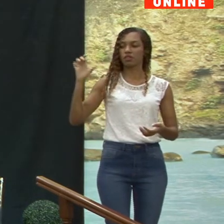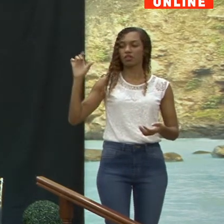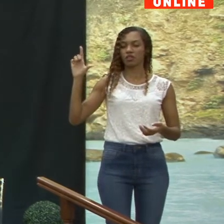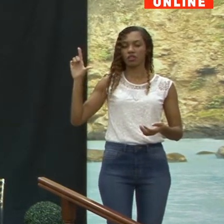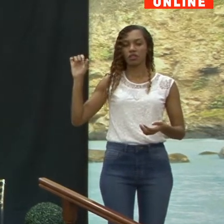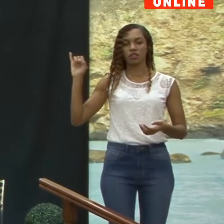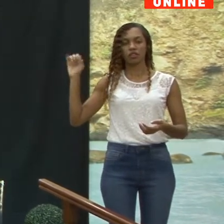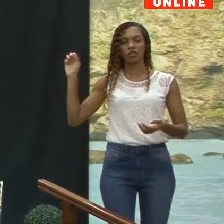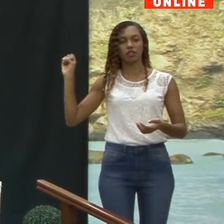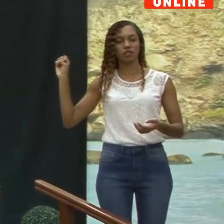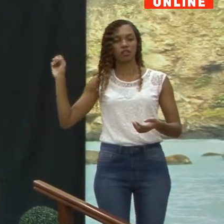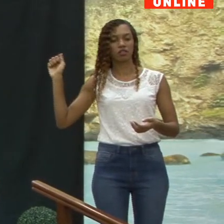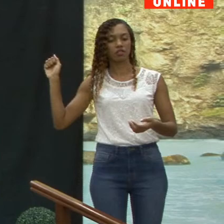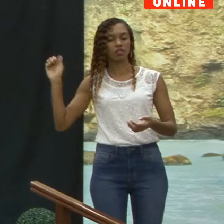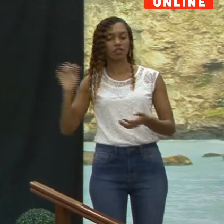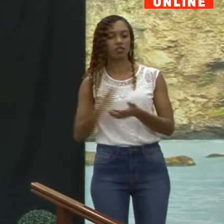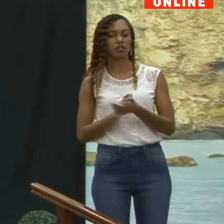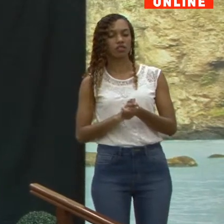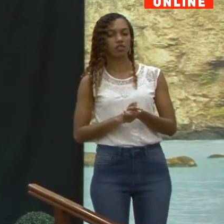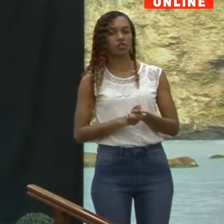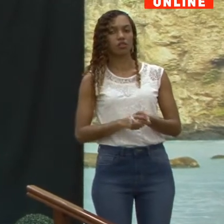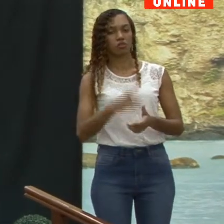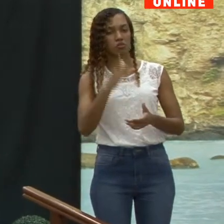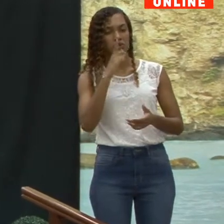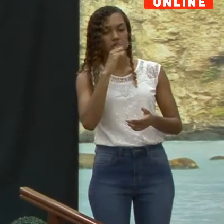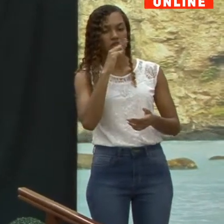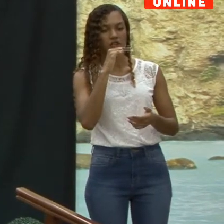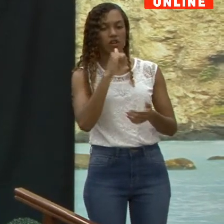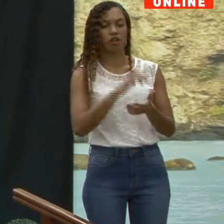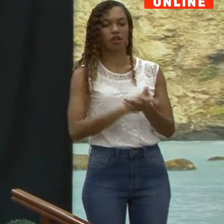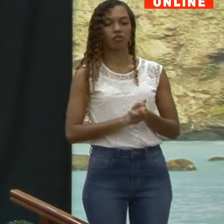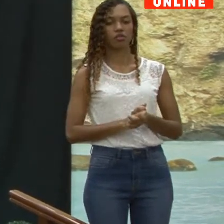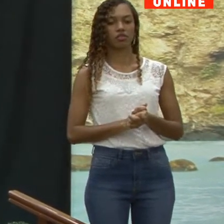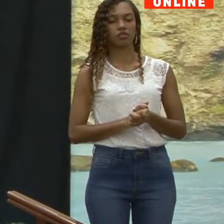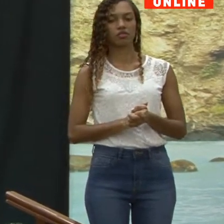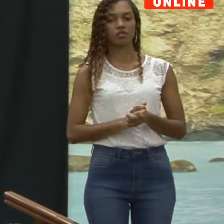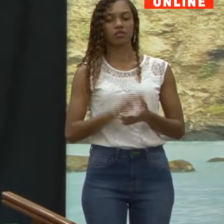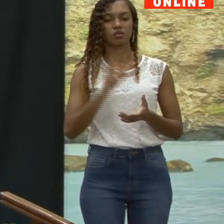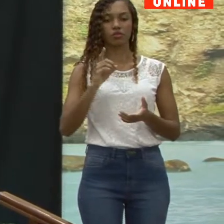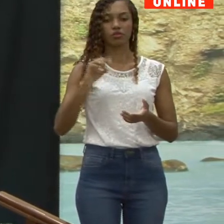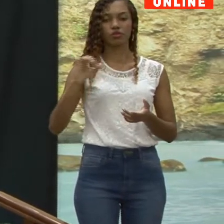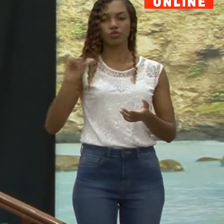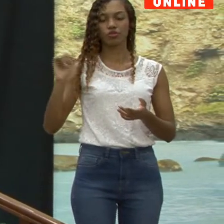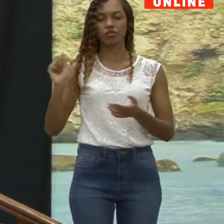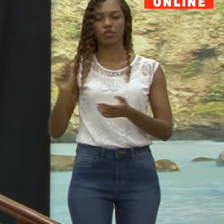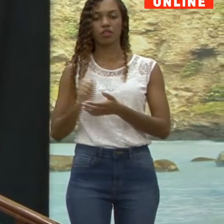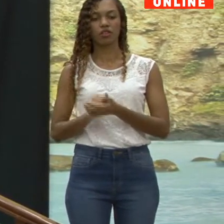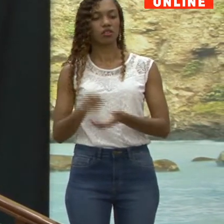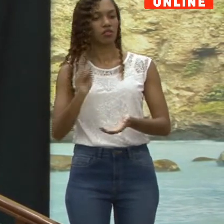ele pensa: isso não vai dar bem. Mas no dia seguinte não havia mais água.